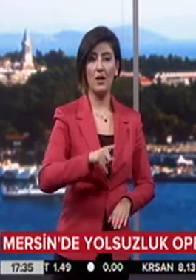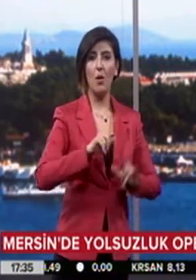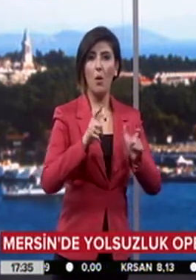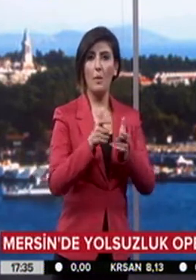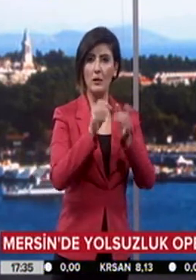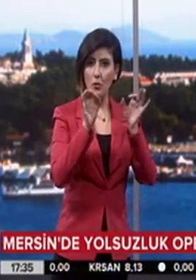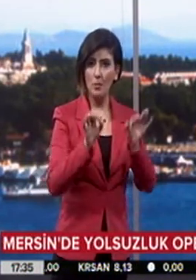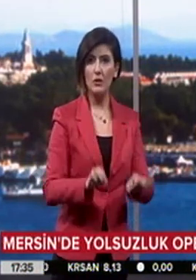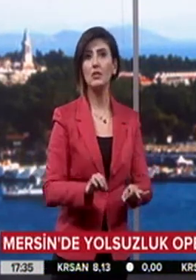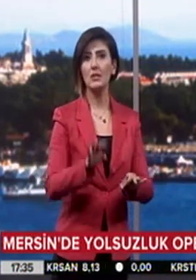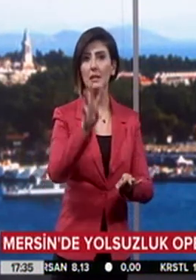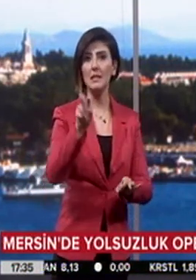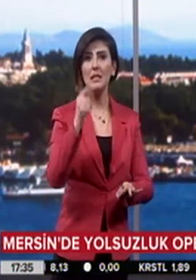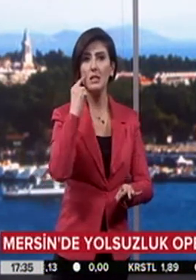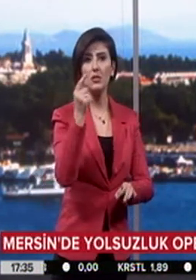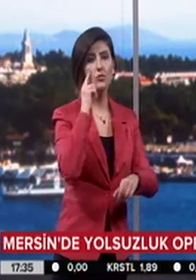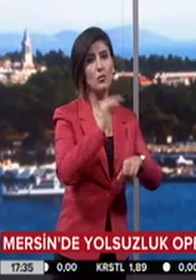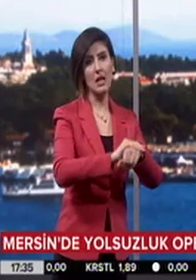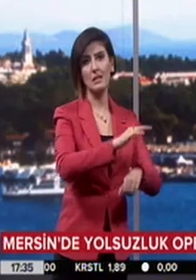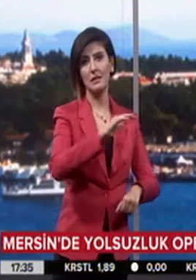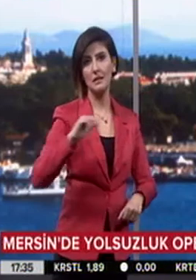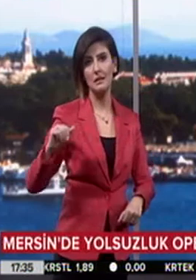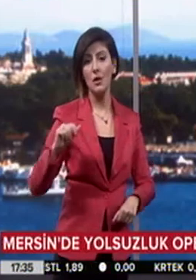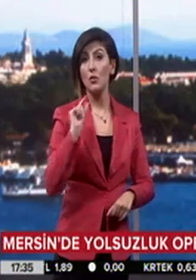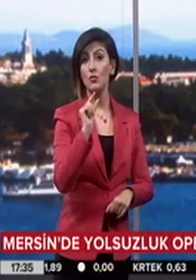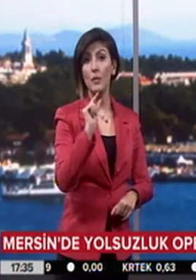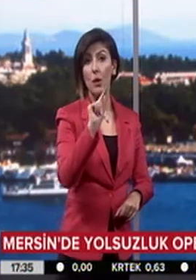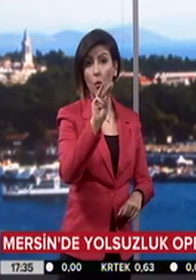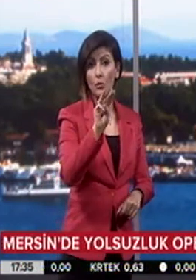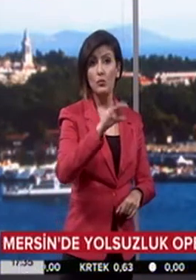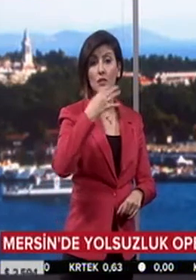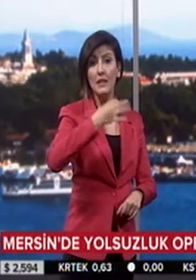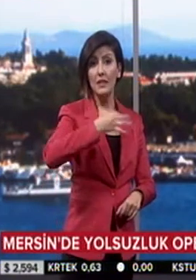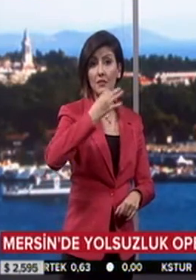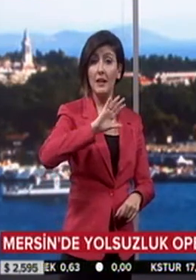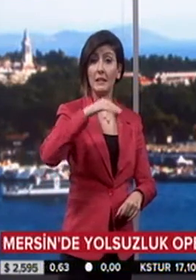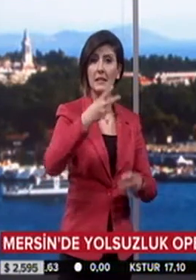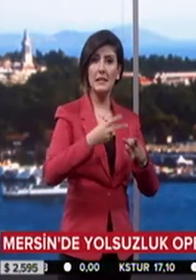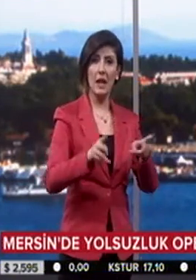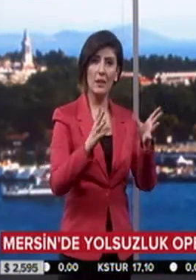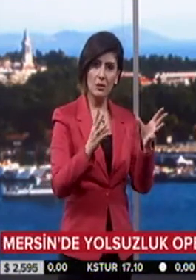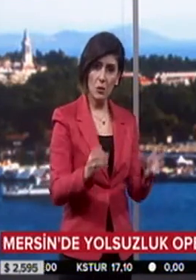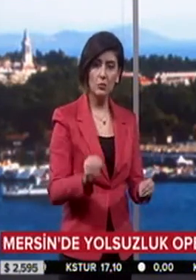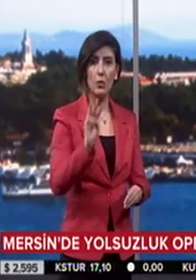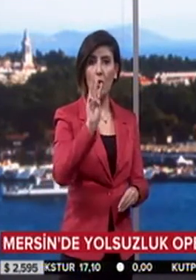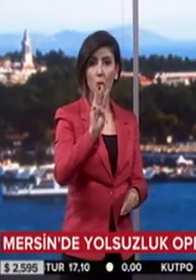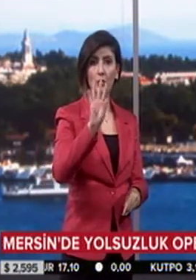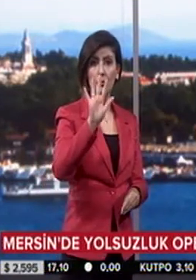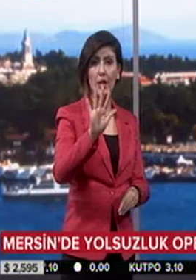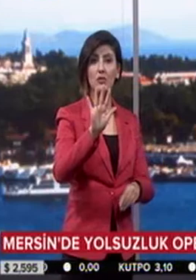kapsamında 48 kişi gözaltına alınmıştı. Şüphelilerden 13'ü ifadelerinin ardından serbest bırakıldı. 35 şüpheli